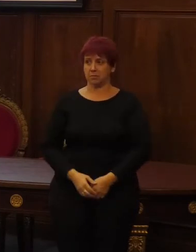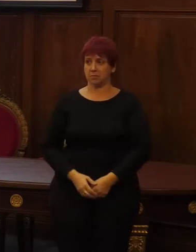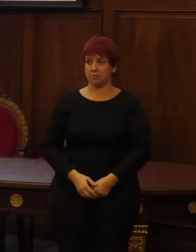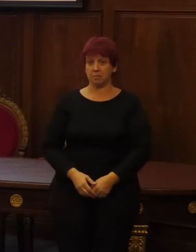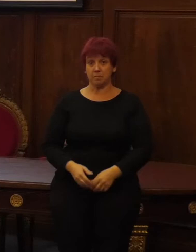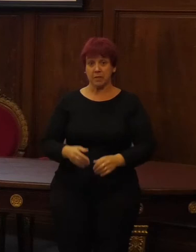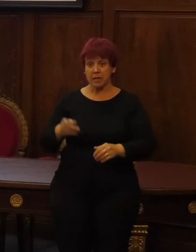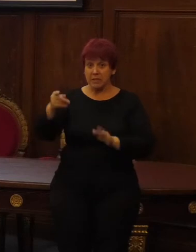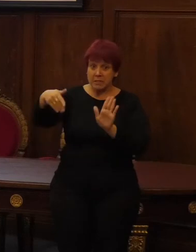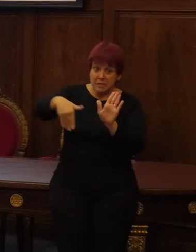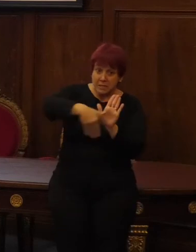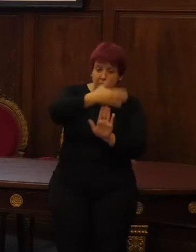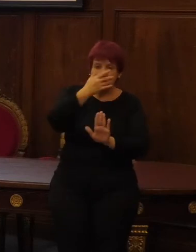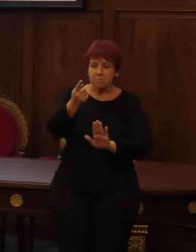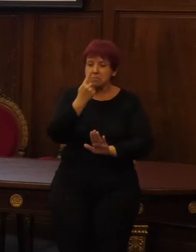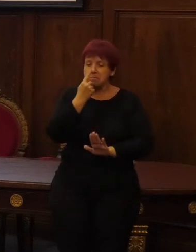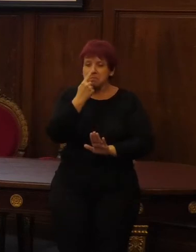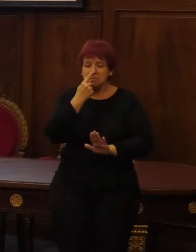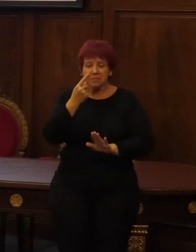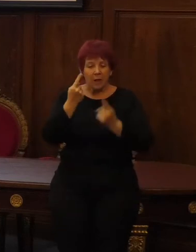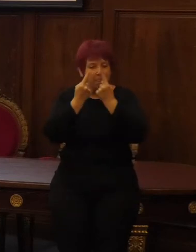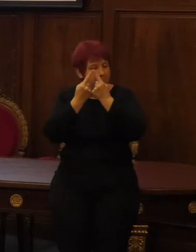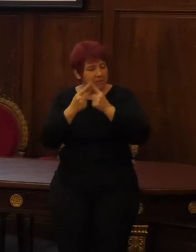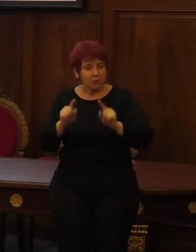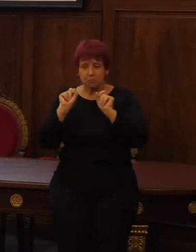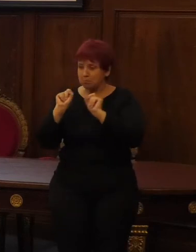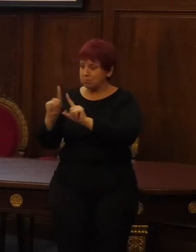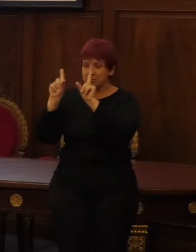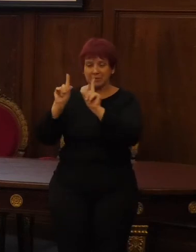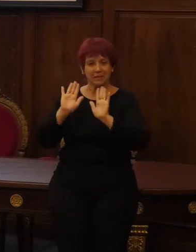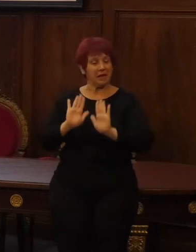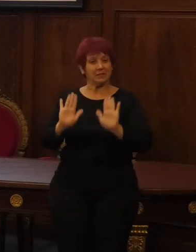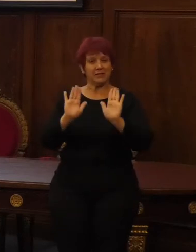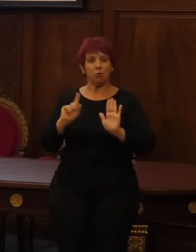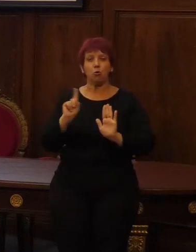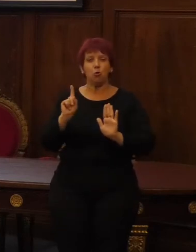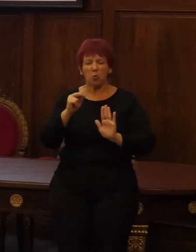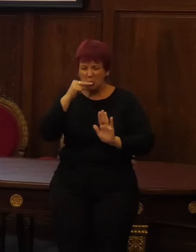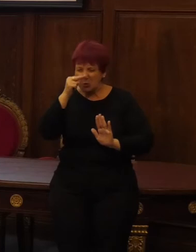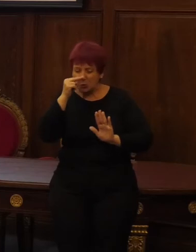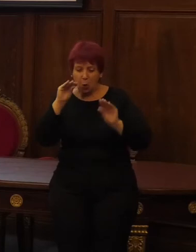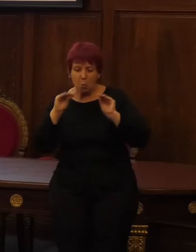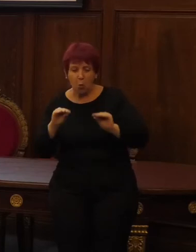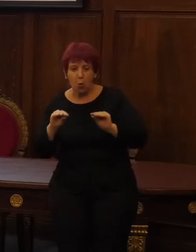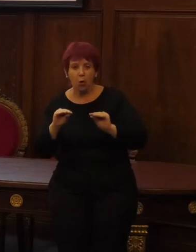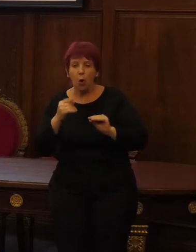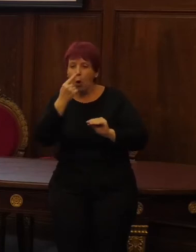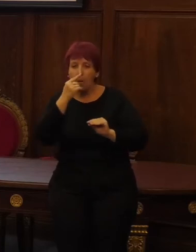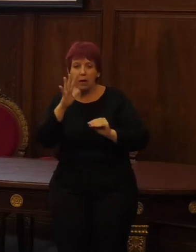Y los que salían tenían ese olor típico, díganse la verdad, no de mugre, olor a